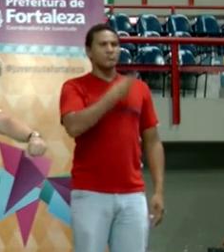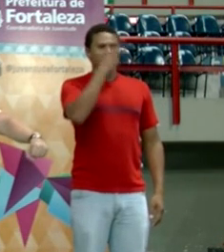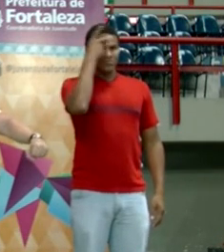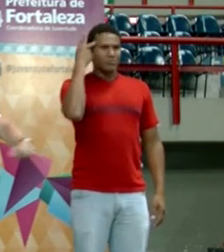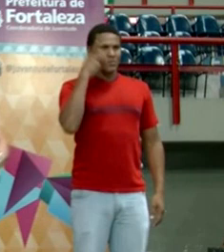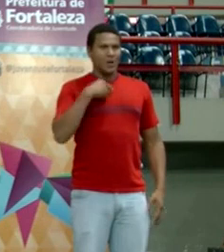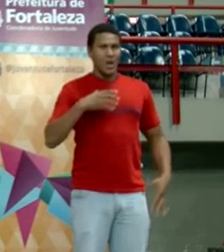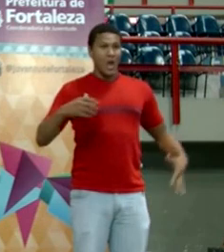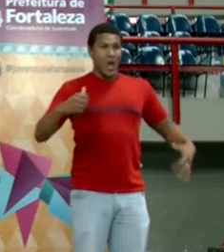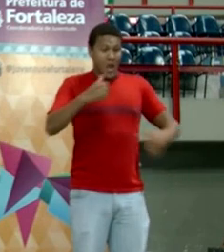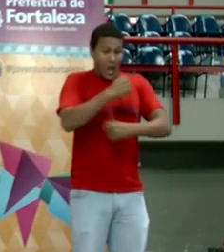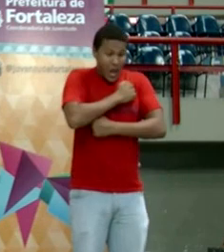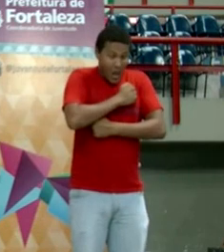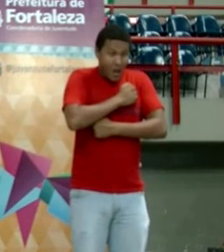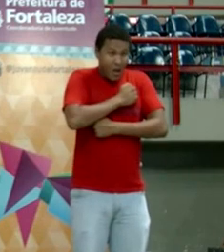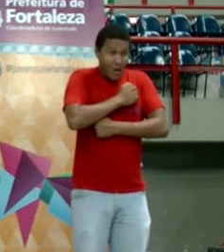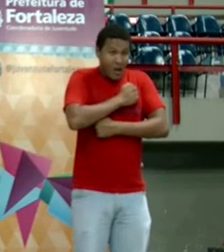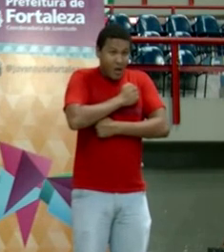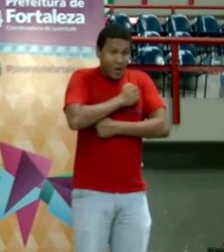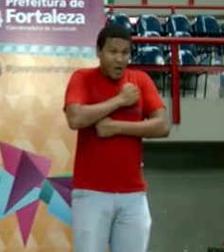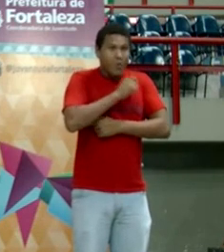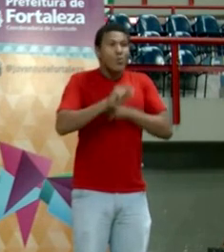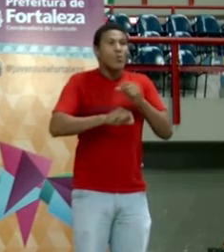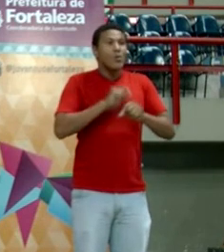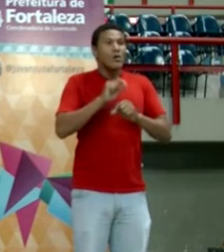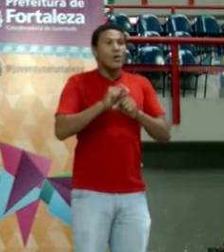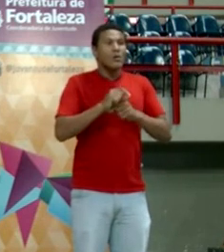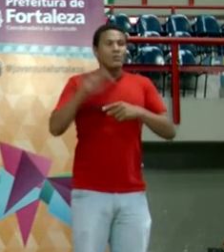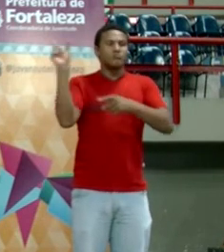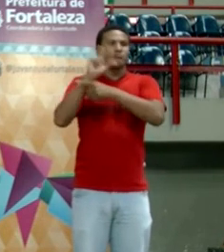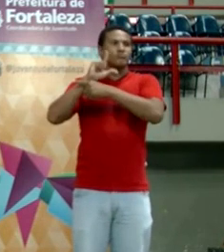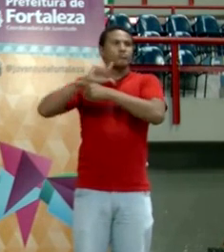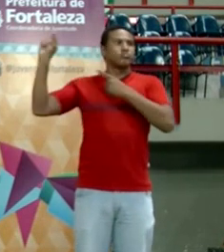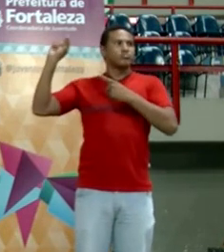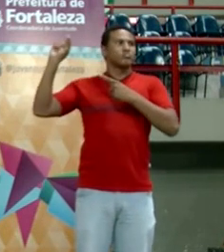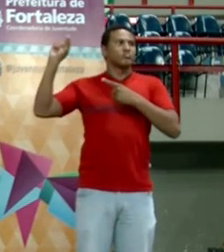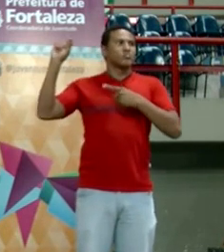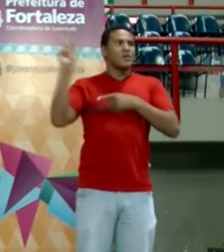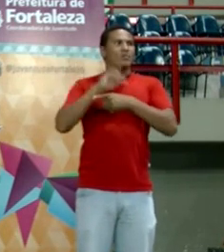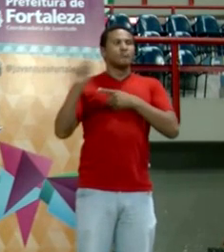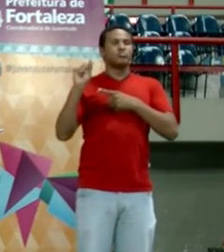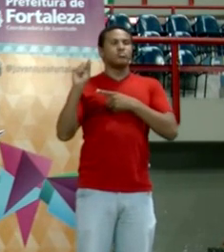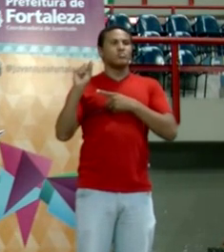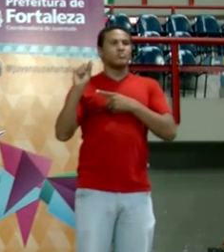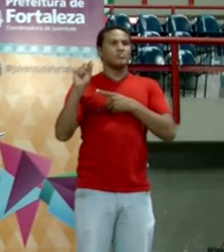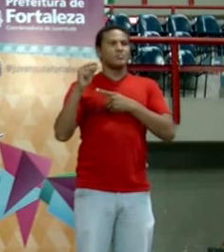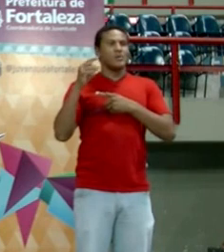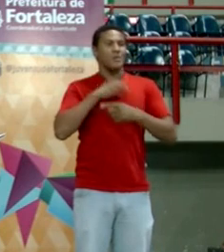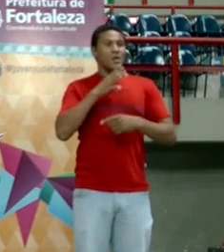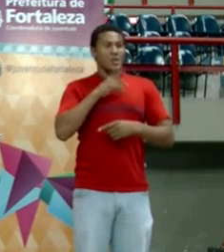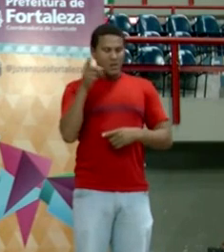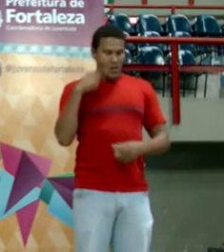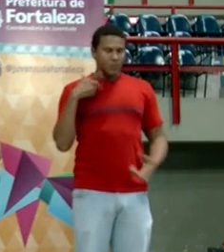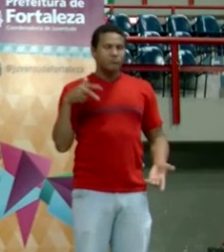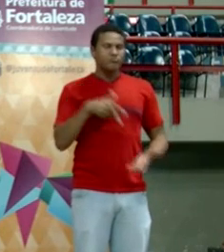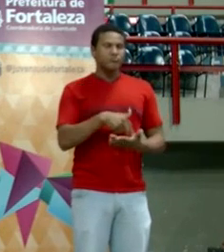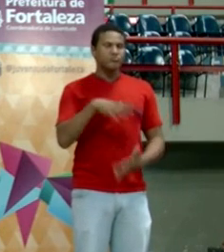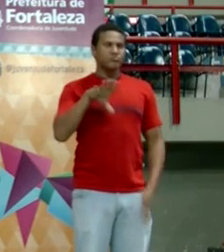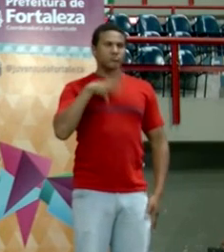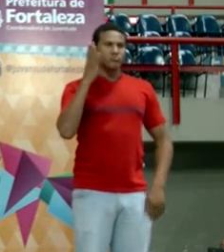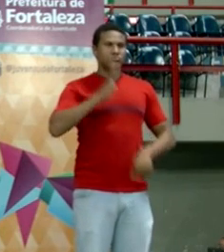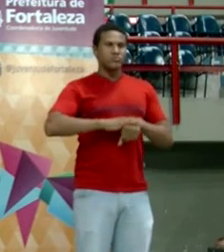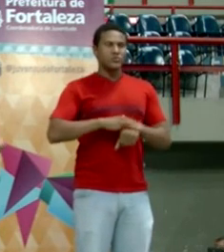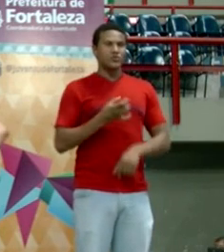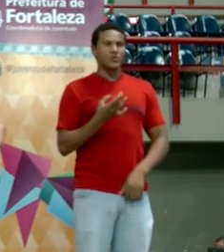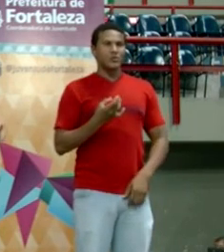pessoal se abraçar com ele, o pessoal fez o quê? Fugiu. E ele ficou sozinho enfrentando os tanques. O que